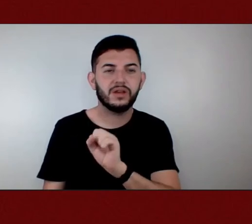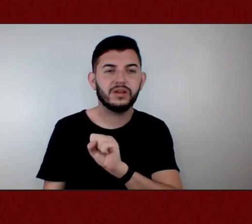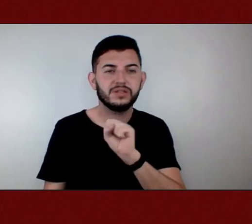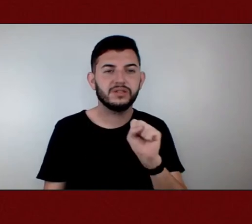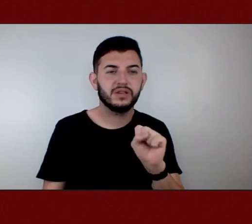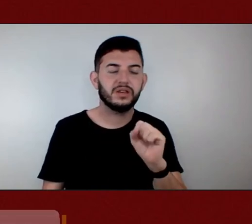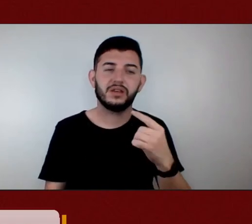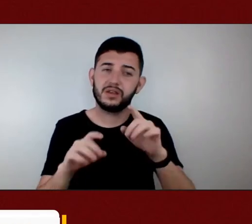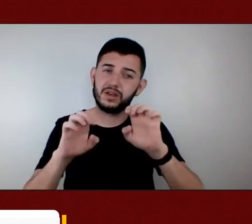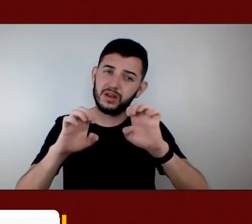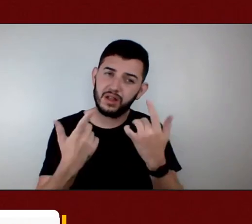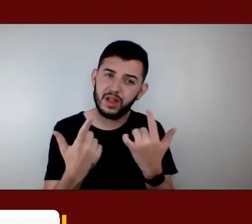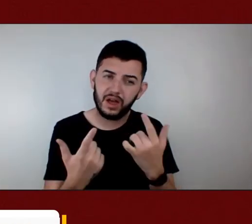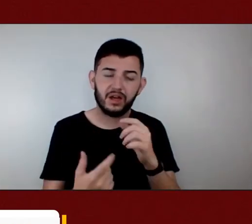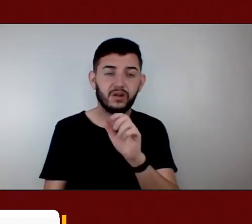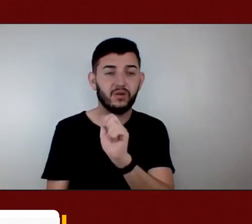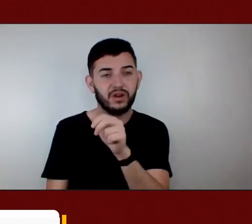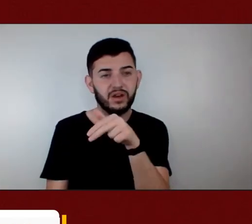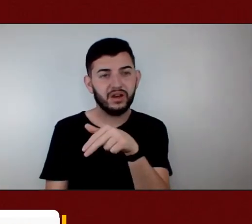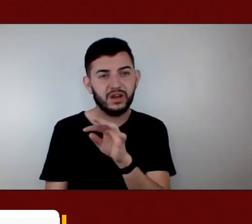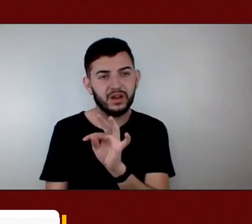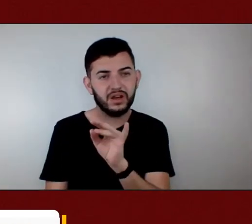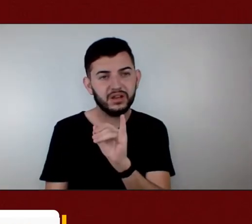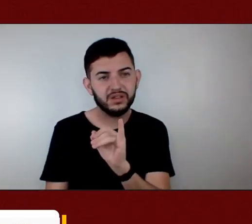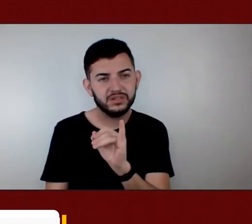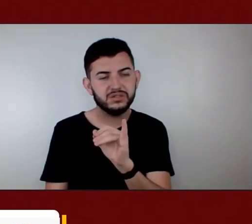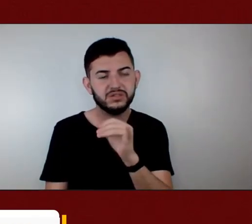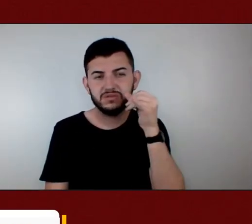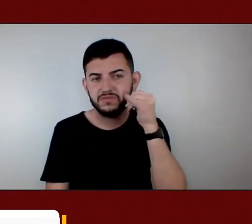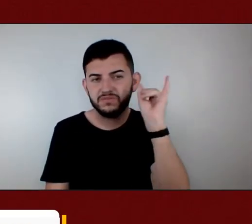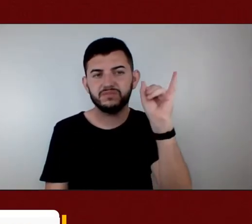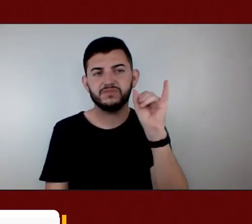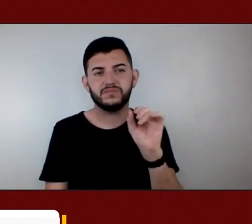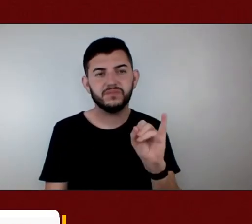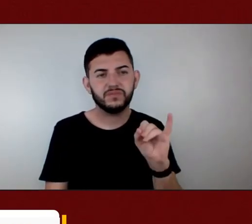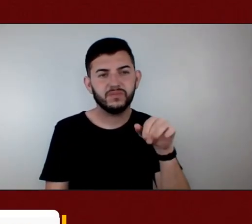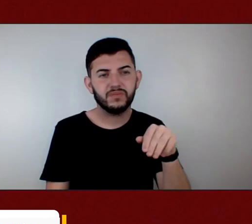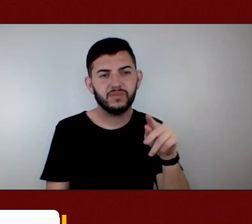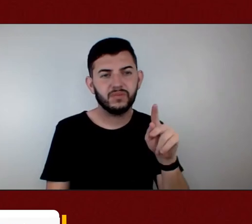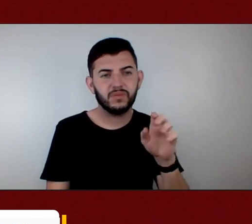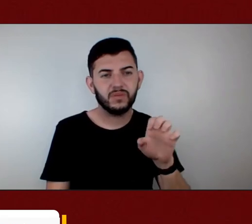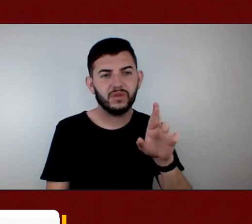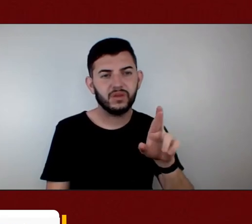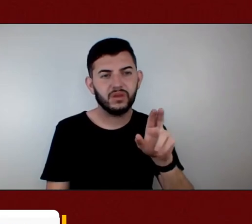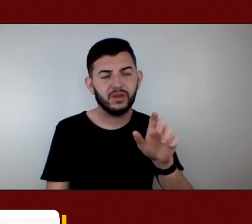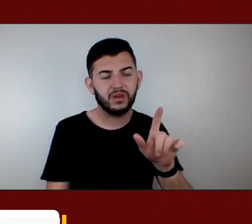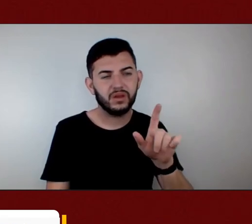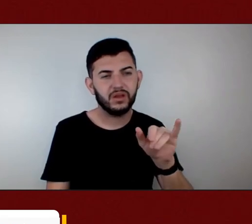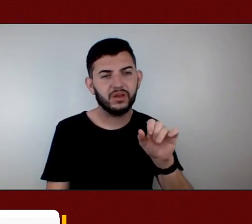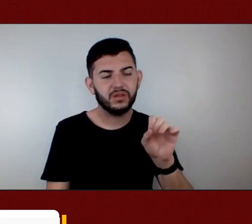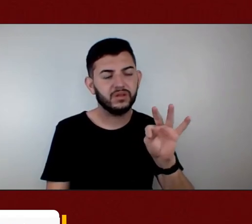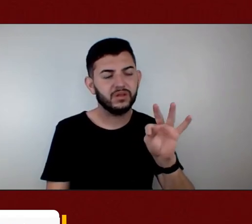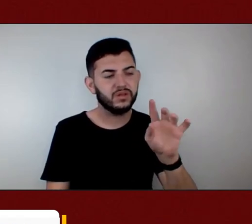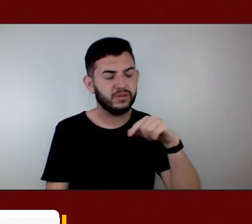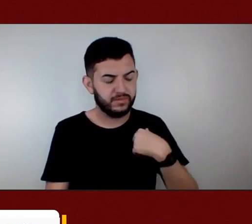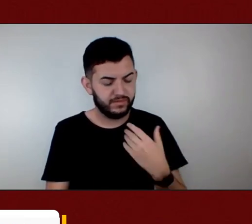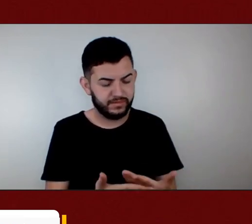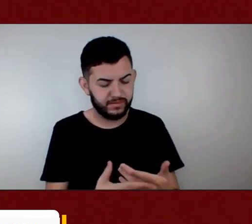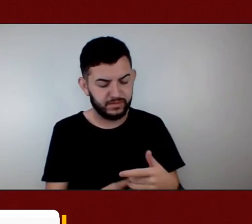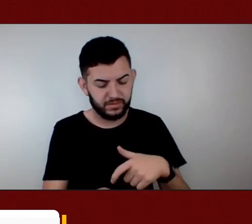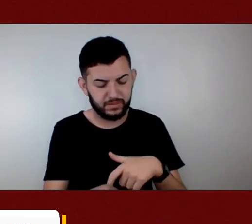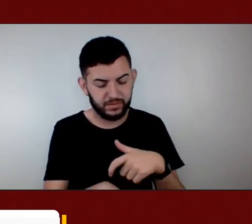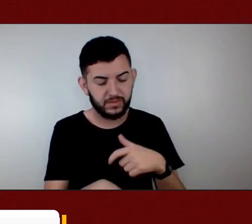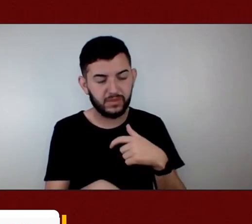E eu ainda estava estudando quando estava chegando perto das eleições do Allende,